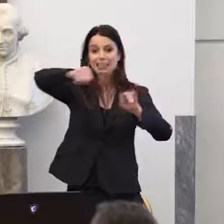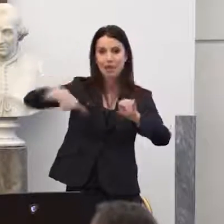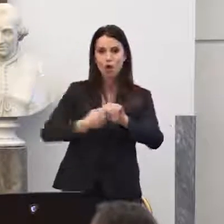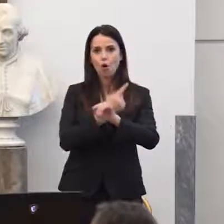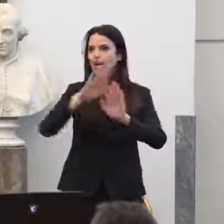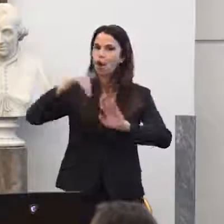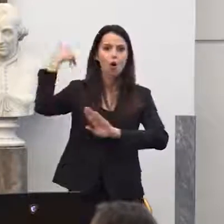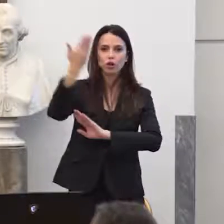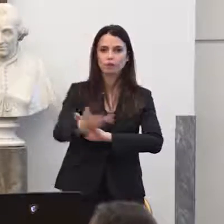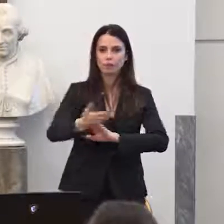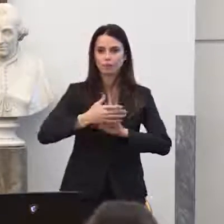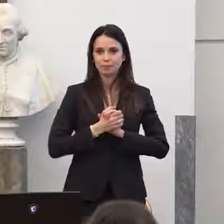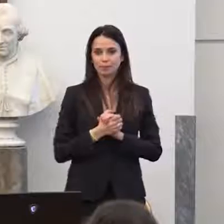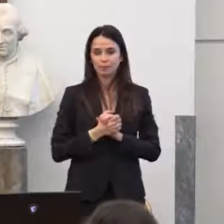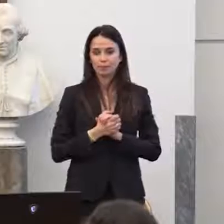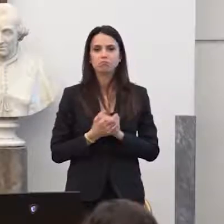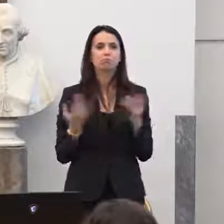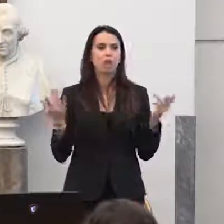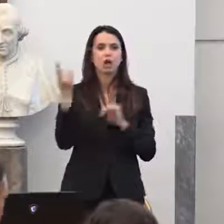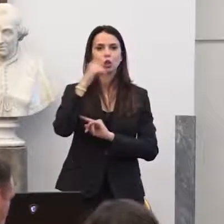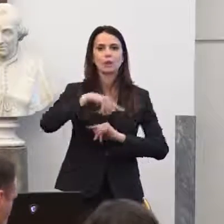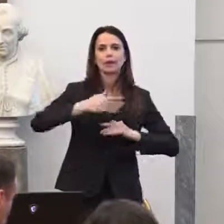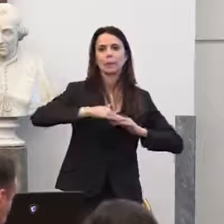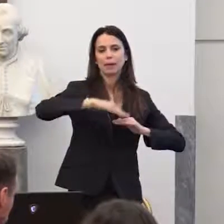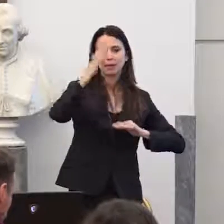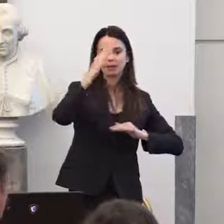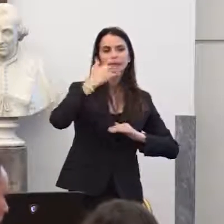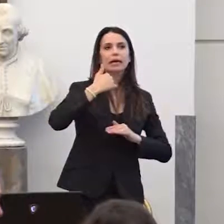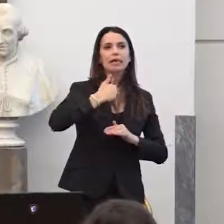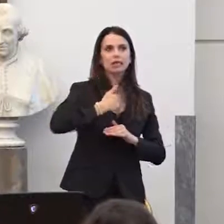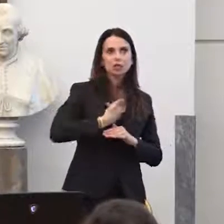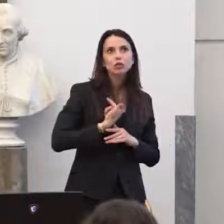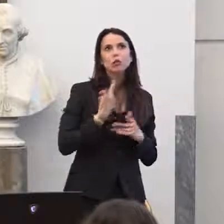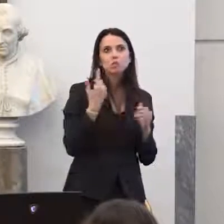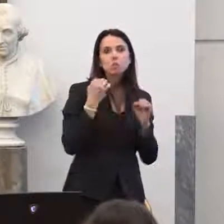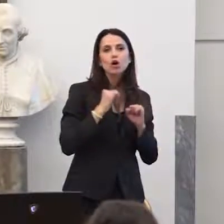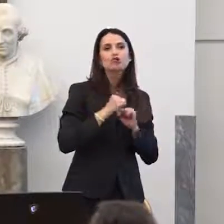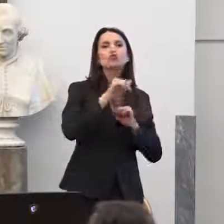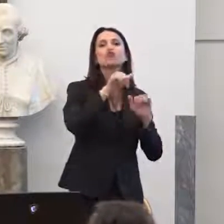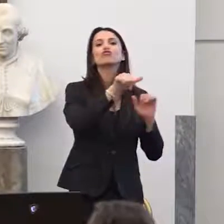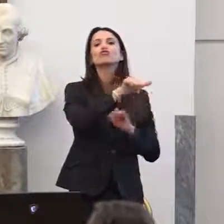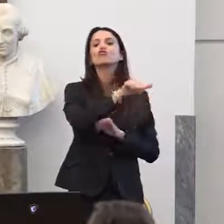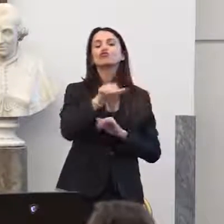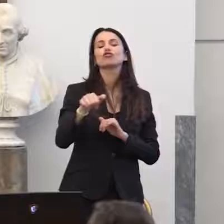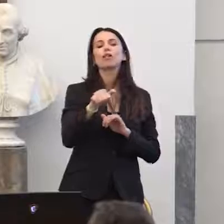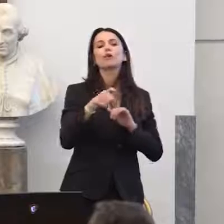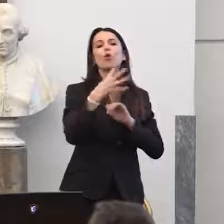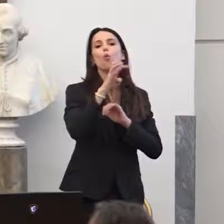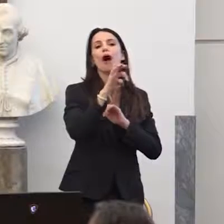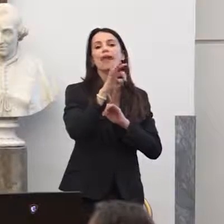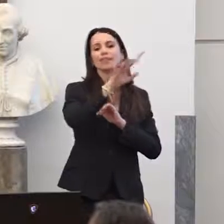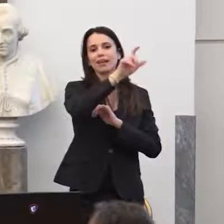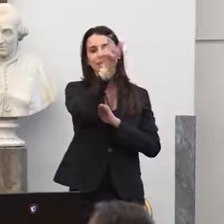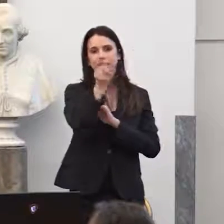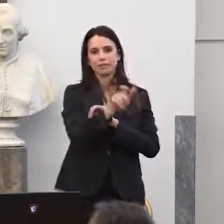Allora, se domani mattina io dovessi essere uno dei 140 italiani che ogni giorno ha